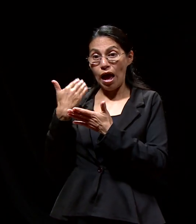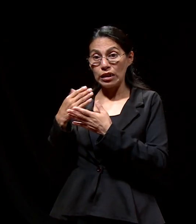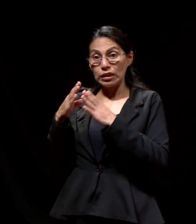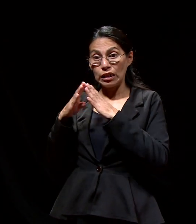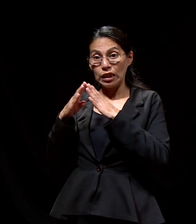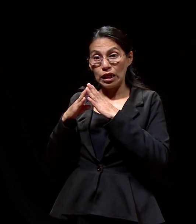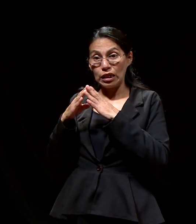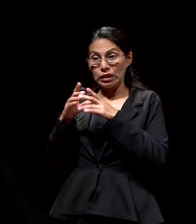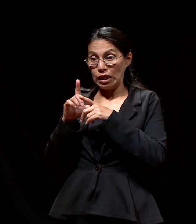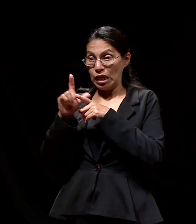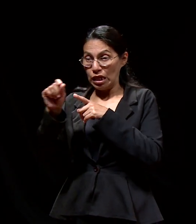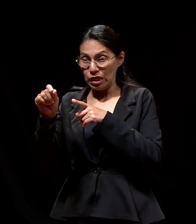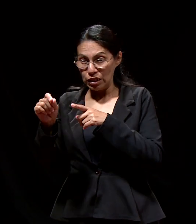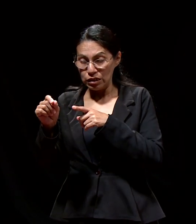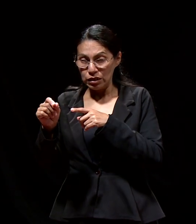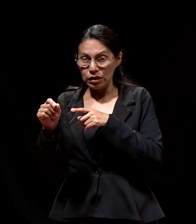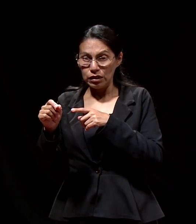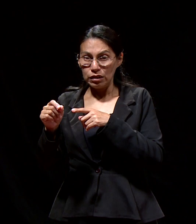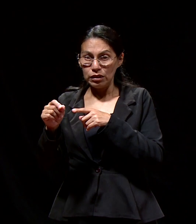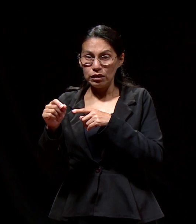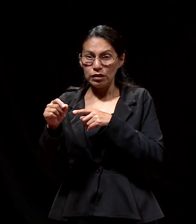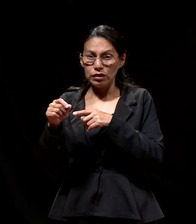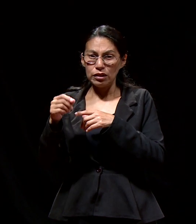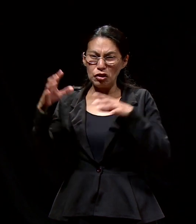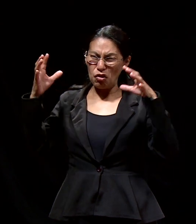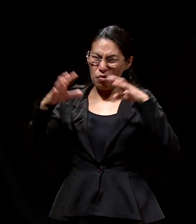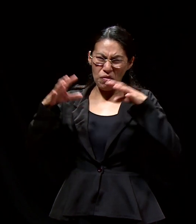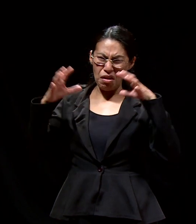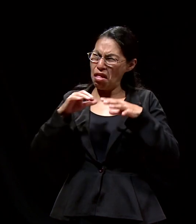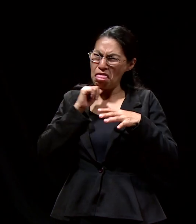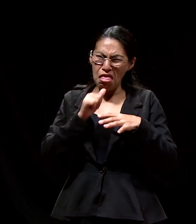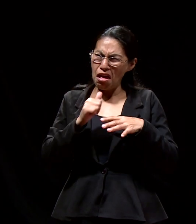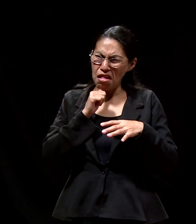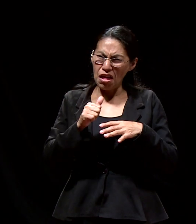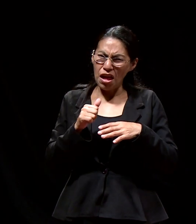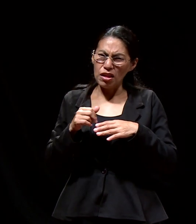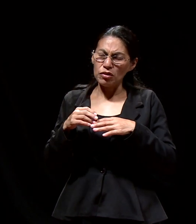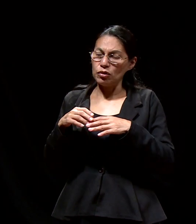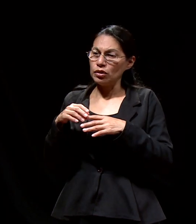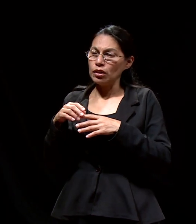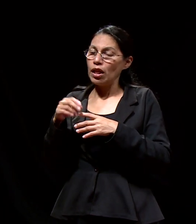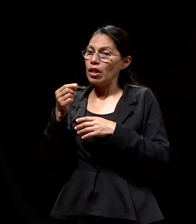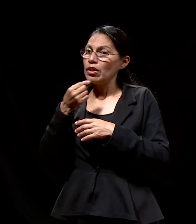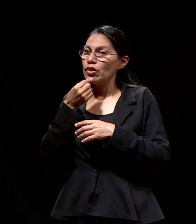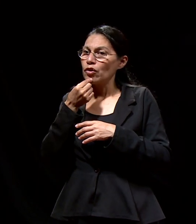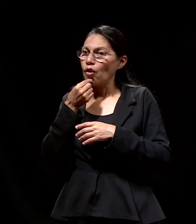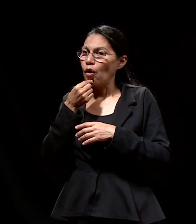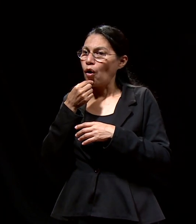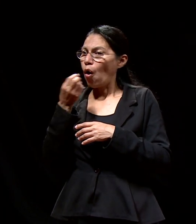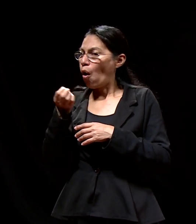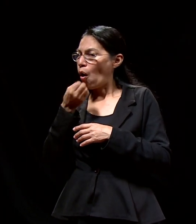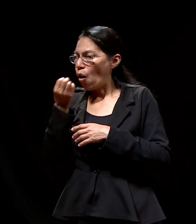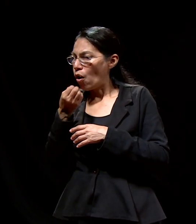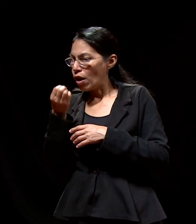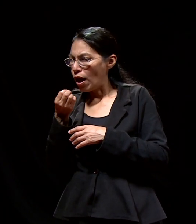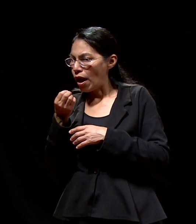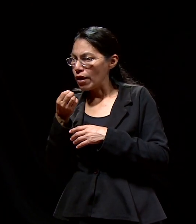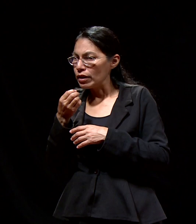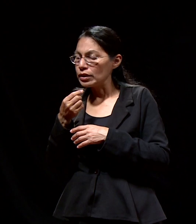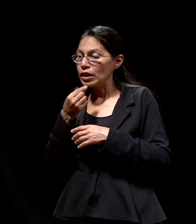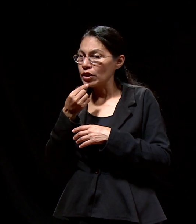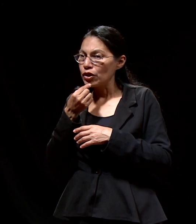se arrodillaron porque hacía mucho que no llovía y cuando iban a salir de casa entonces dijo mamá y vemos